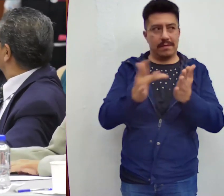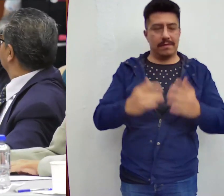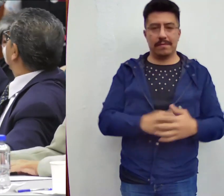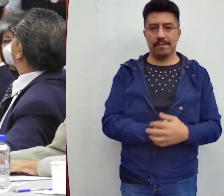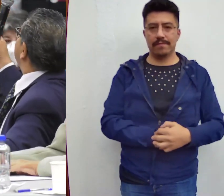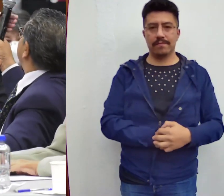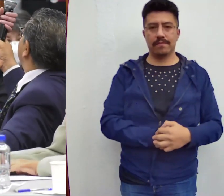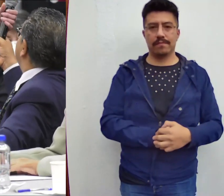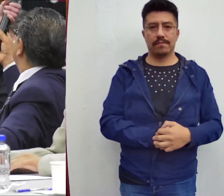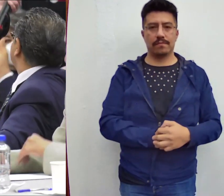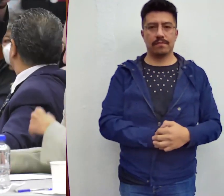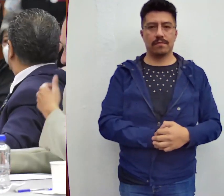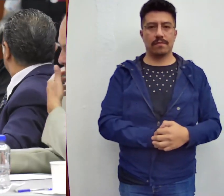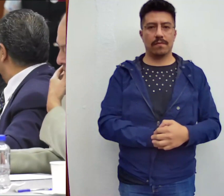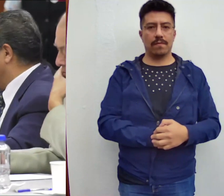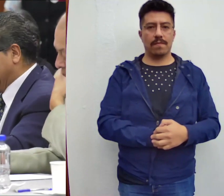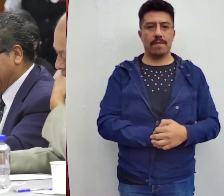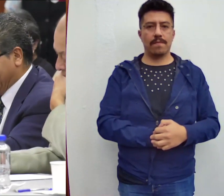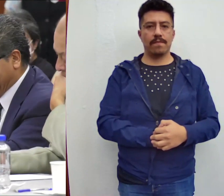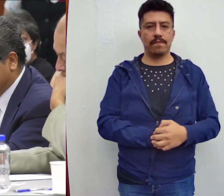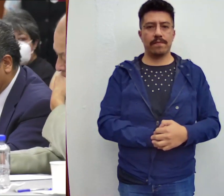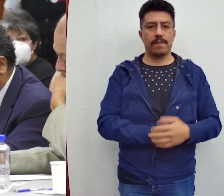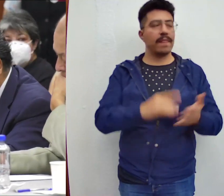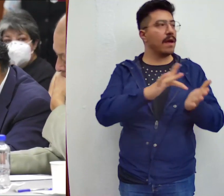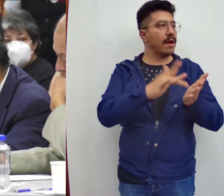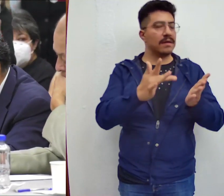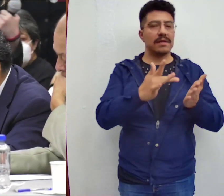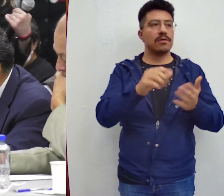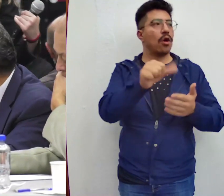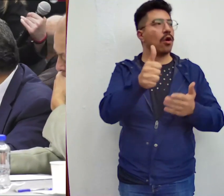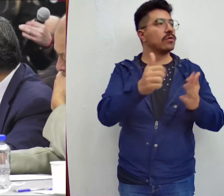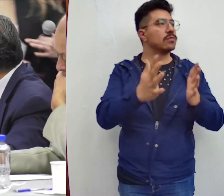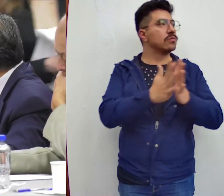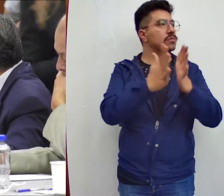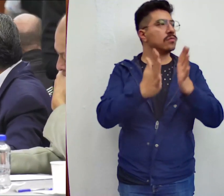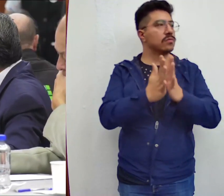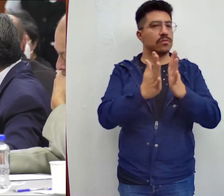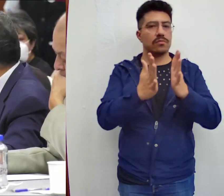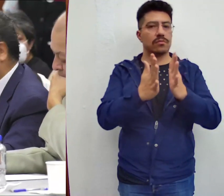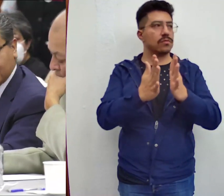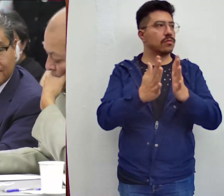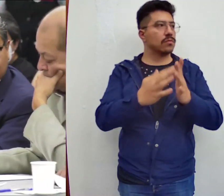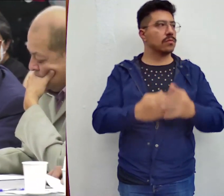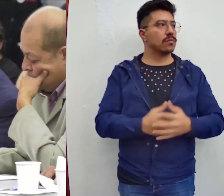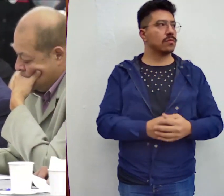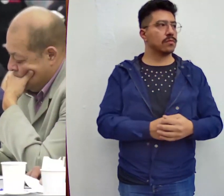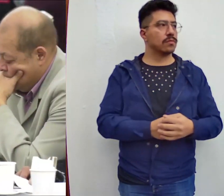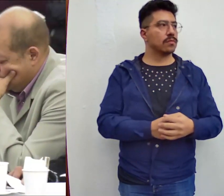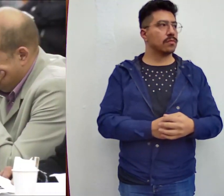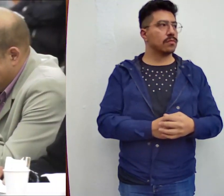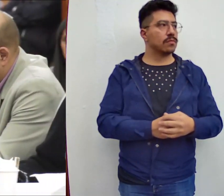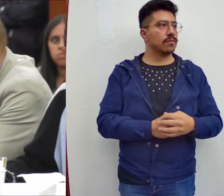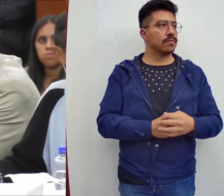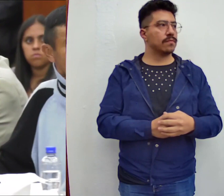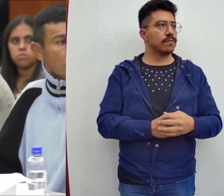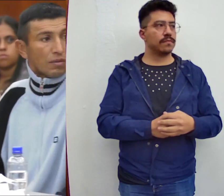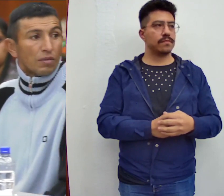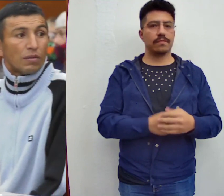Muchas gracias, Esteban. ¿Tenemos otra participación? Vamos de aquí para acá, licenciada Areli.